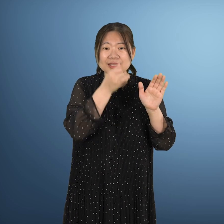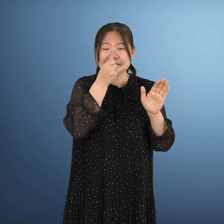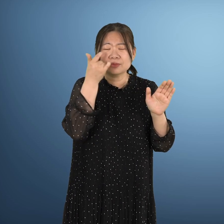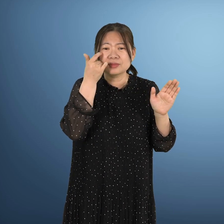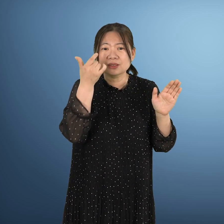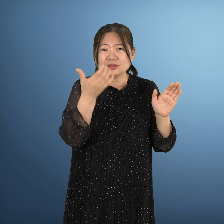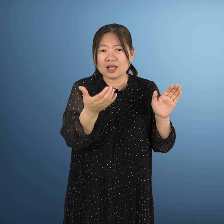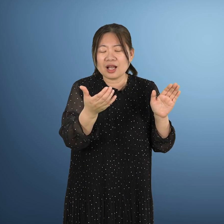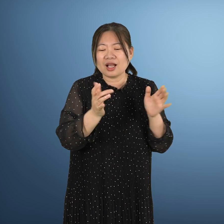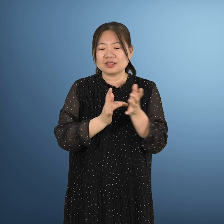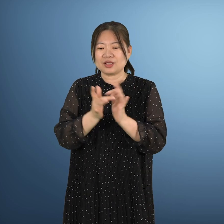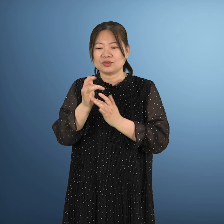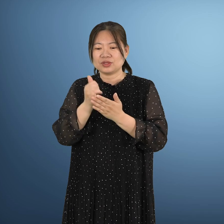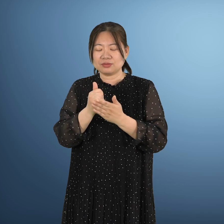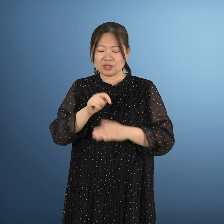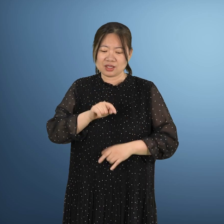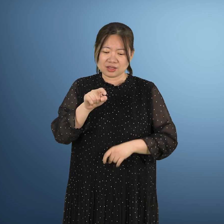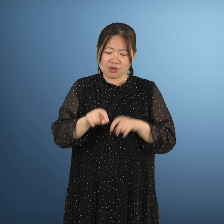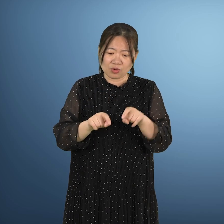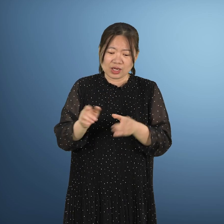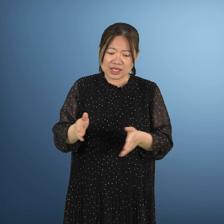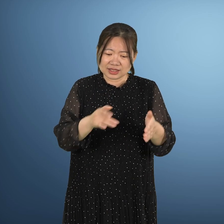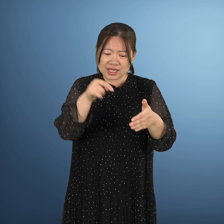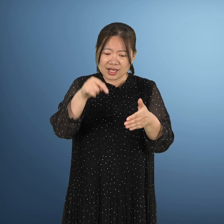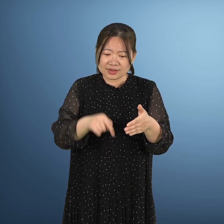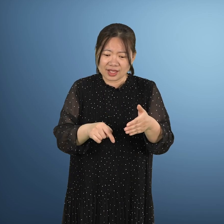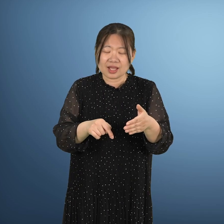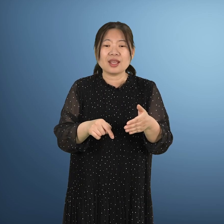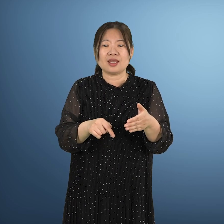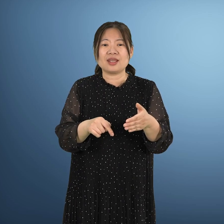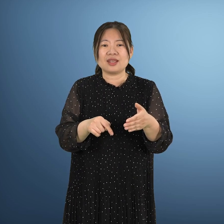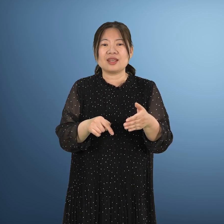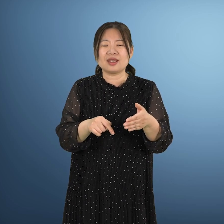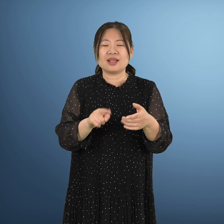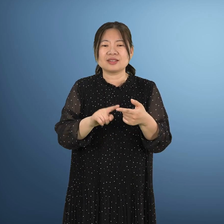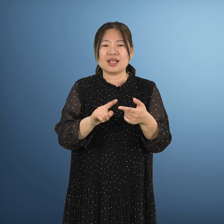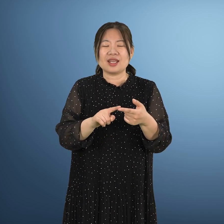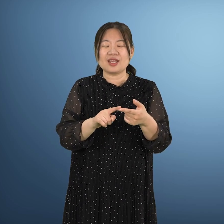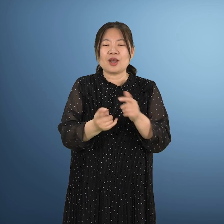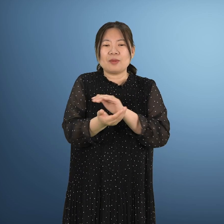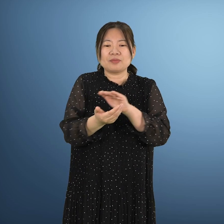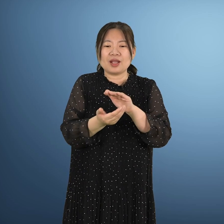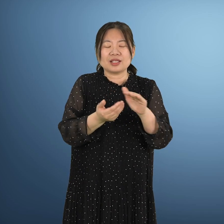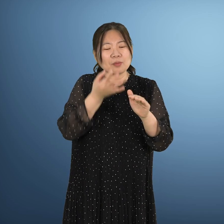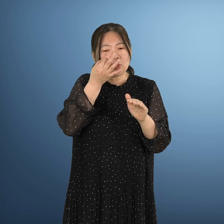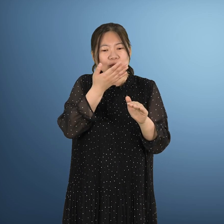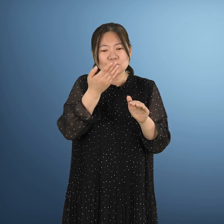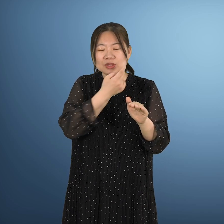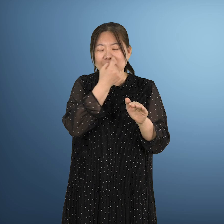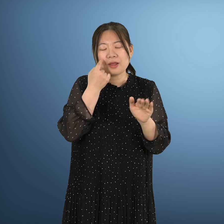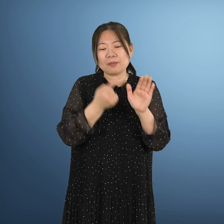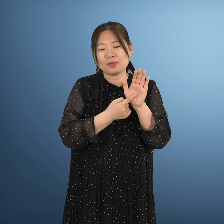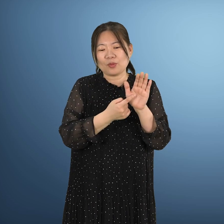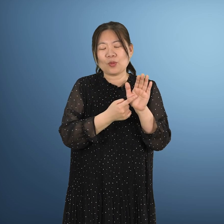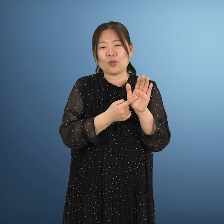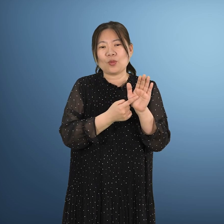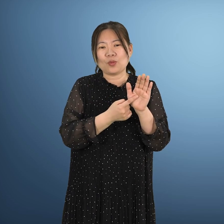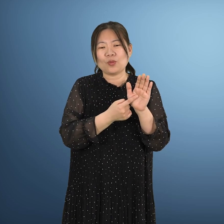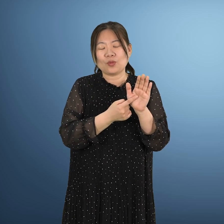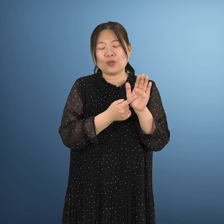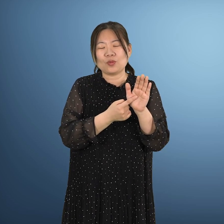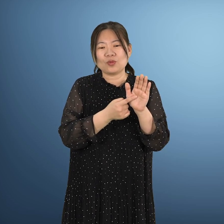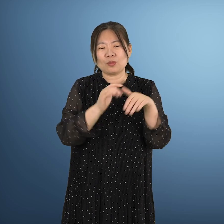예수님이 걸어가신 길에 예표가 슬쩍 슬쩍 묻어져 있어요.